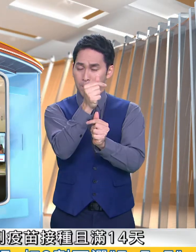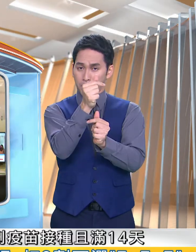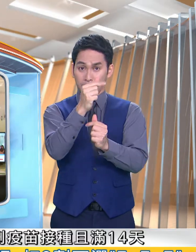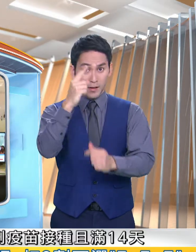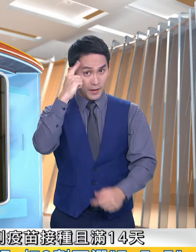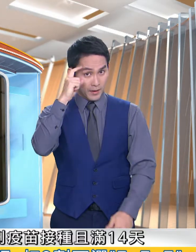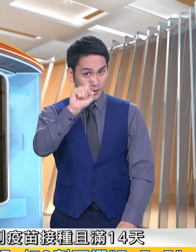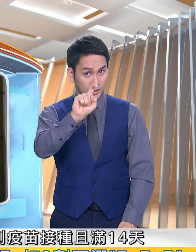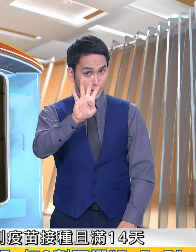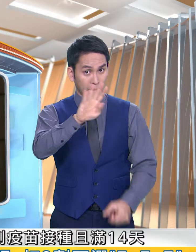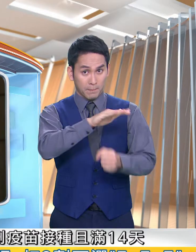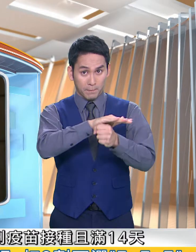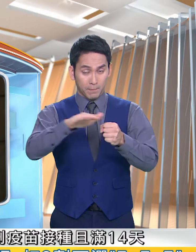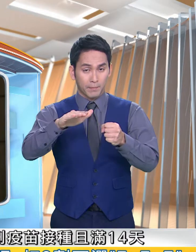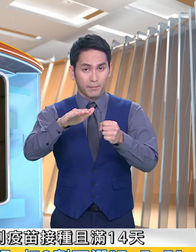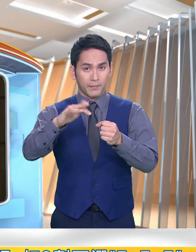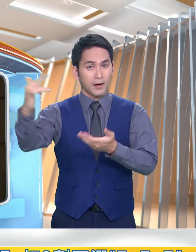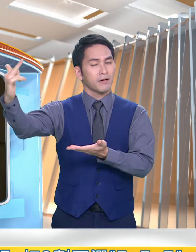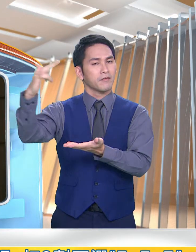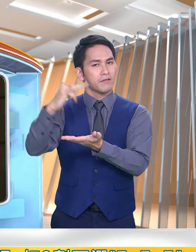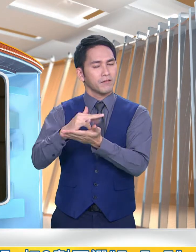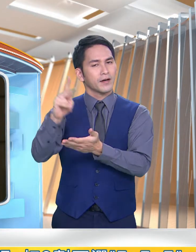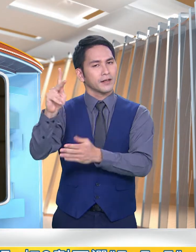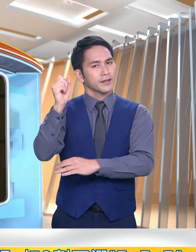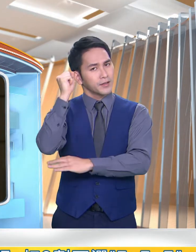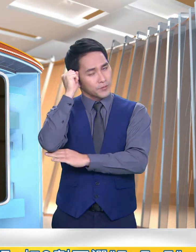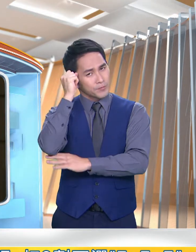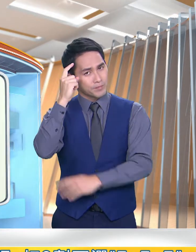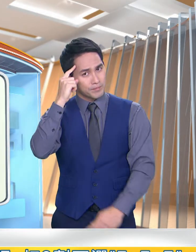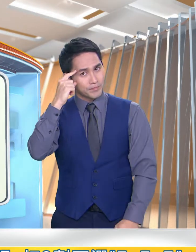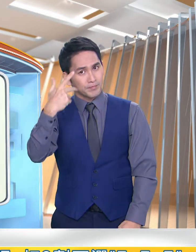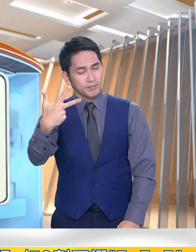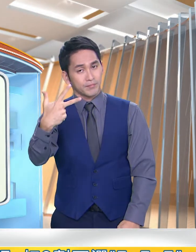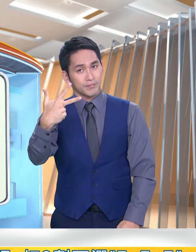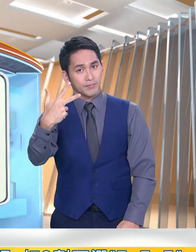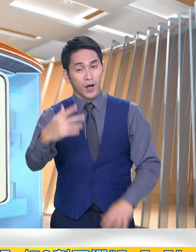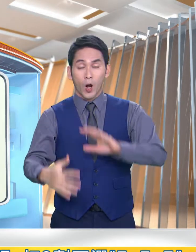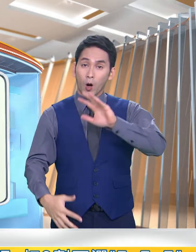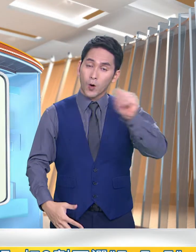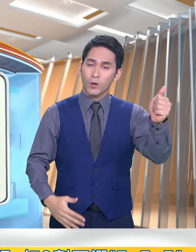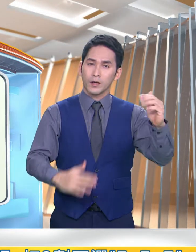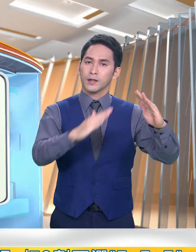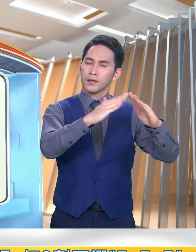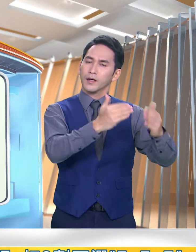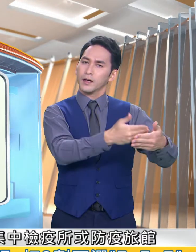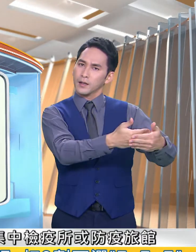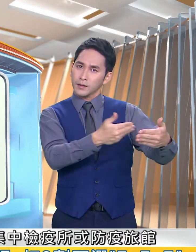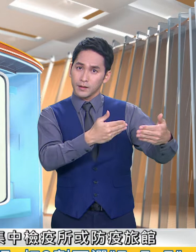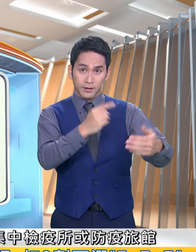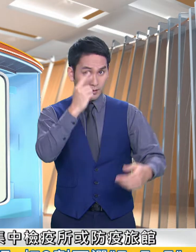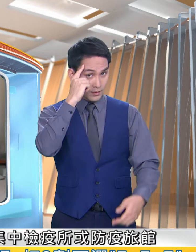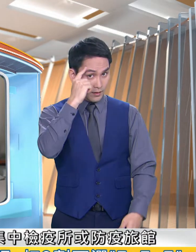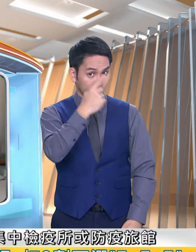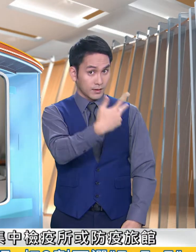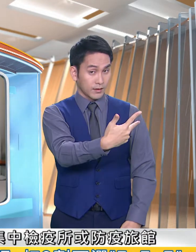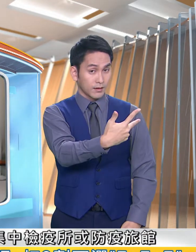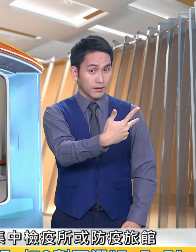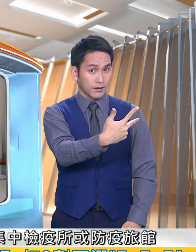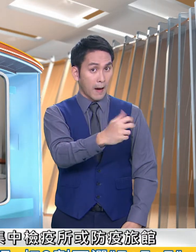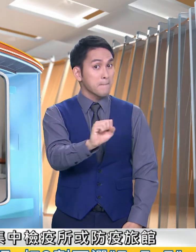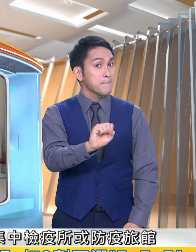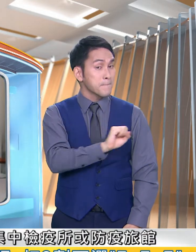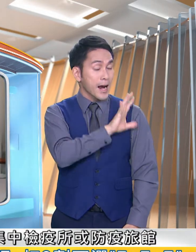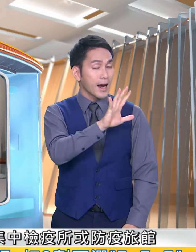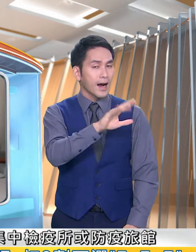接种，而且满14天，就可以选7+7+7，就是前几天自费住集中检疫